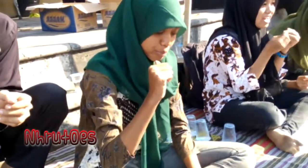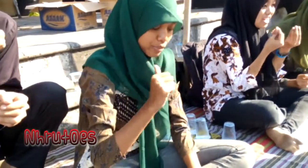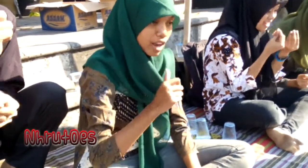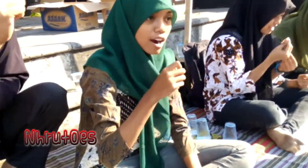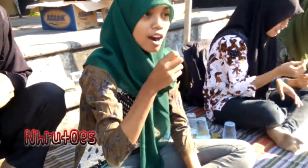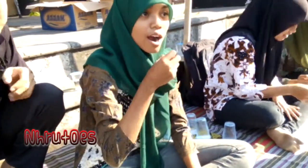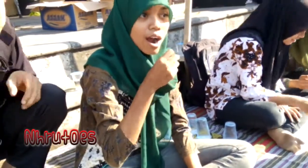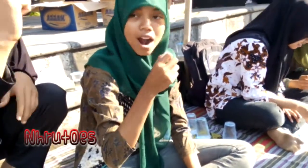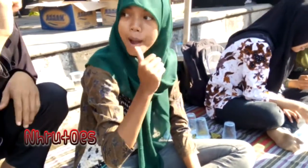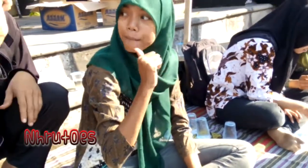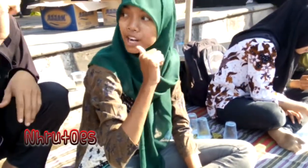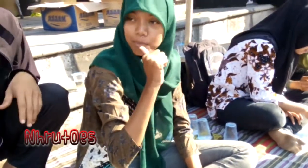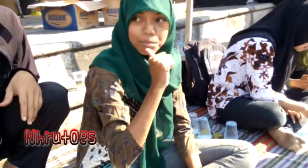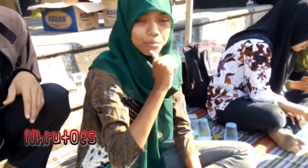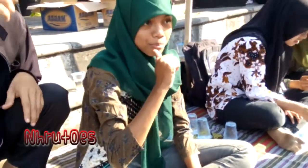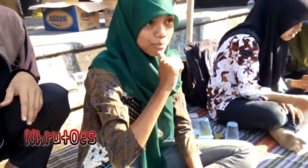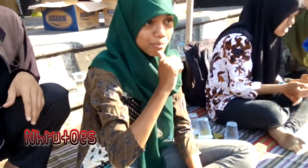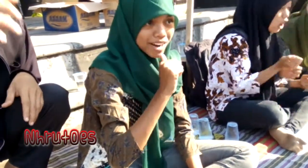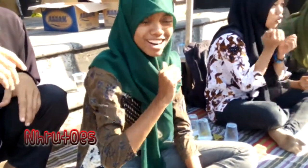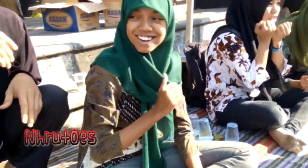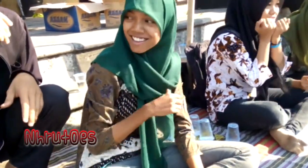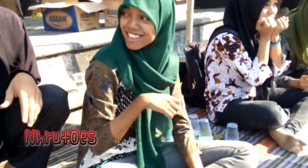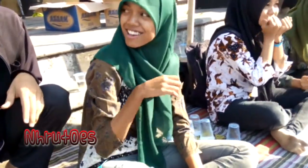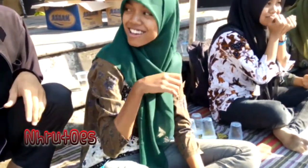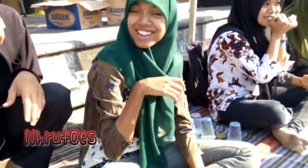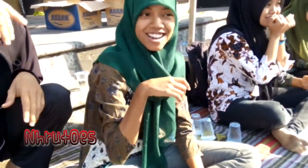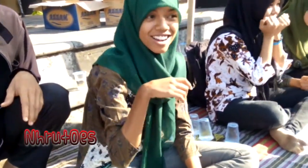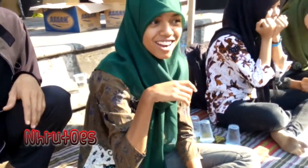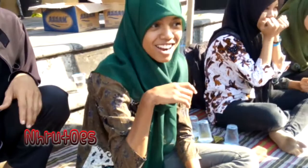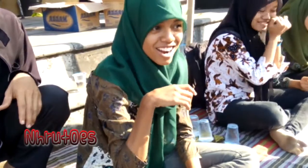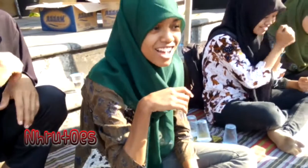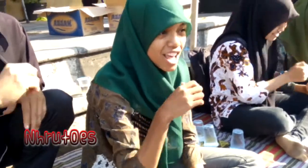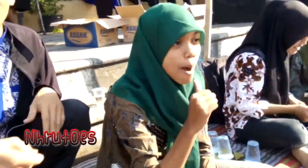Orang. Oh sama. Kenal ya. Baca-baca ini nakon-nakon beri berbeda.